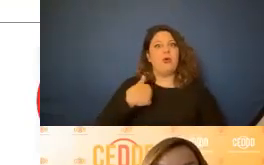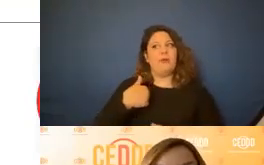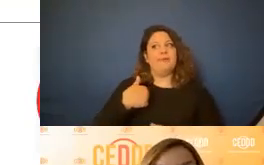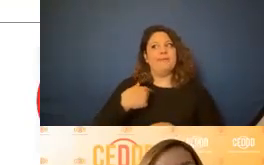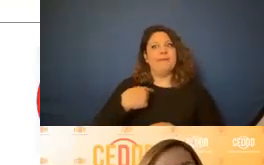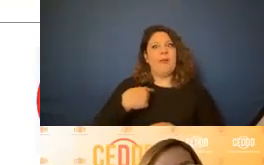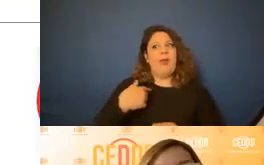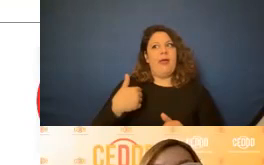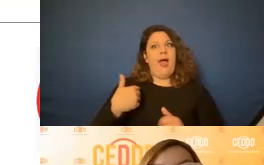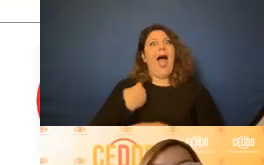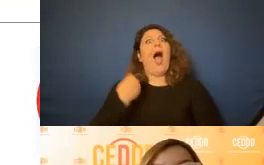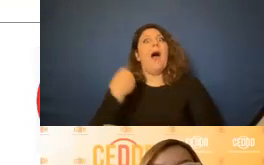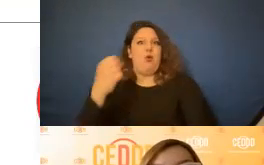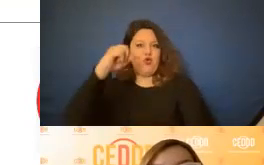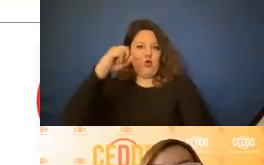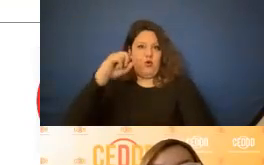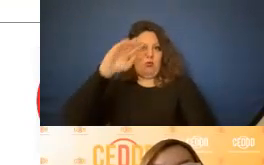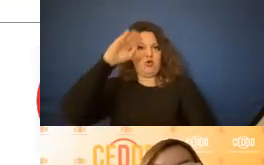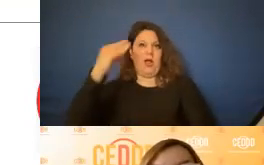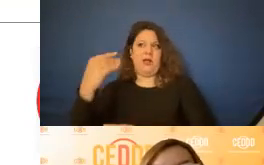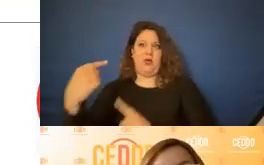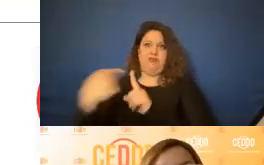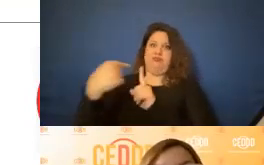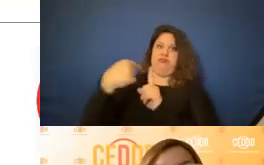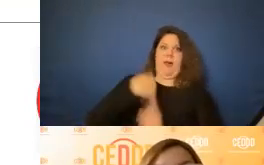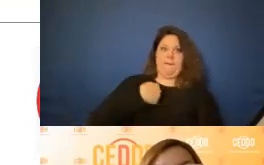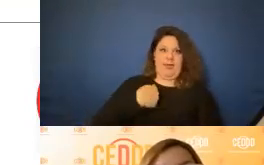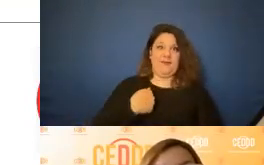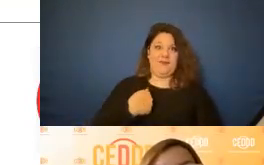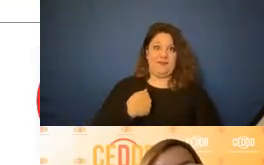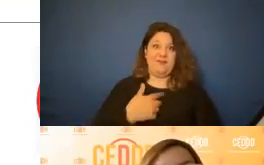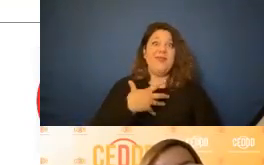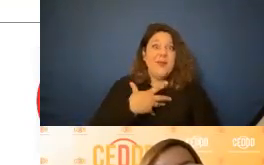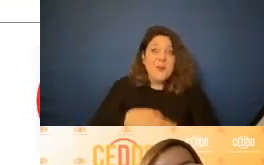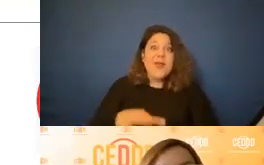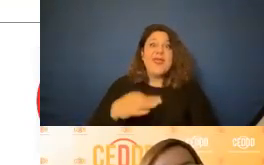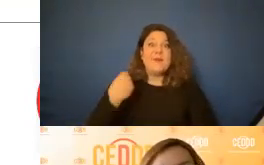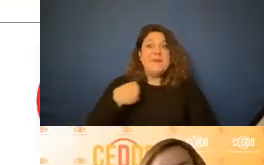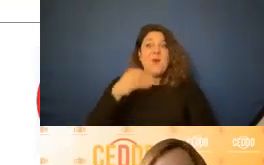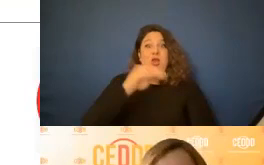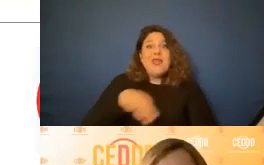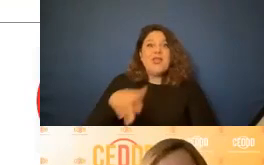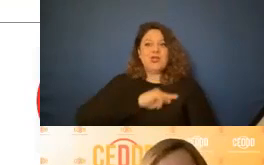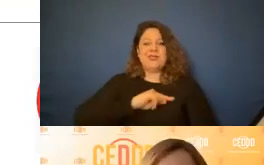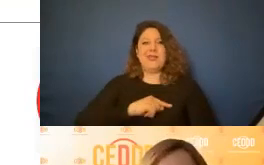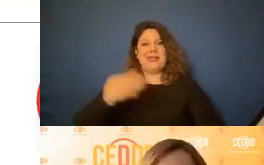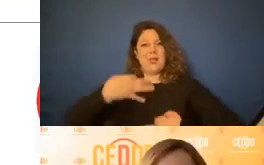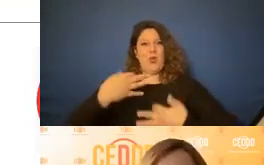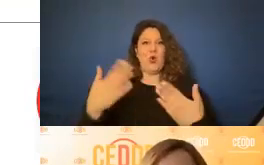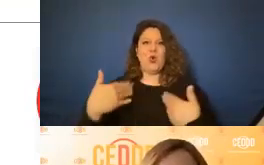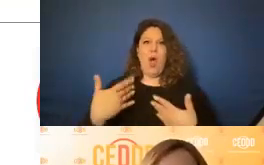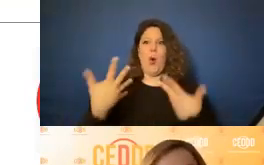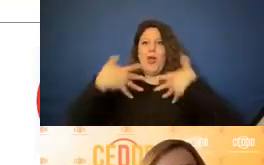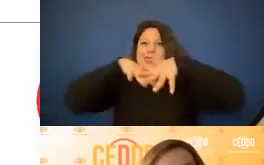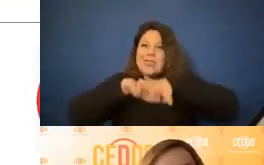que me acose a mí, ¿no? Entonces, a lo mejor es un problema del propio niño de inseguridad, de no estar integrado, y